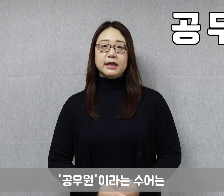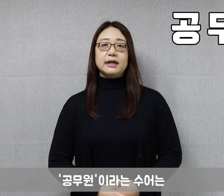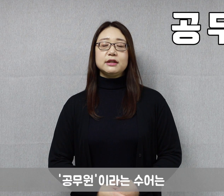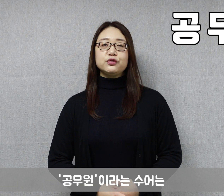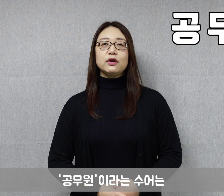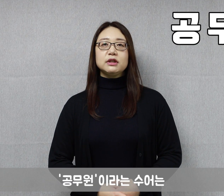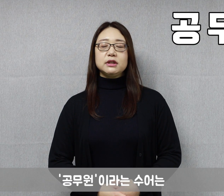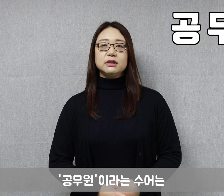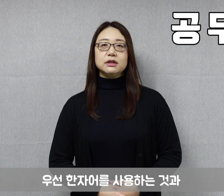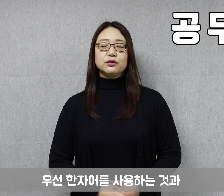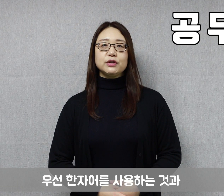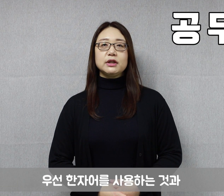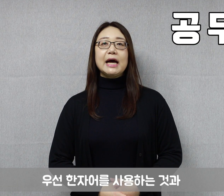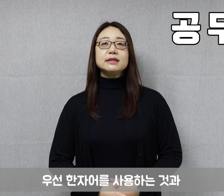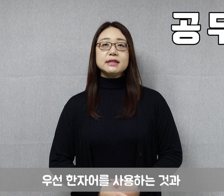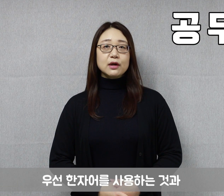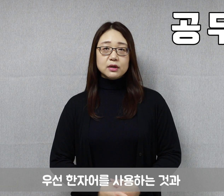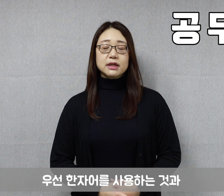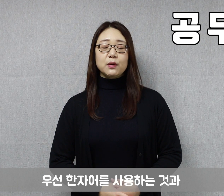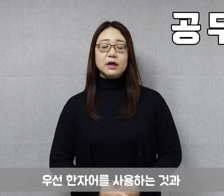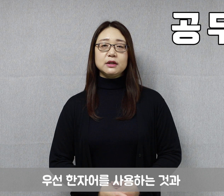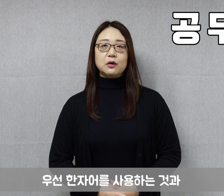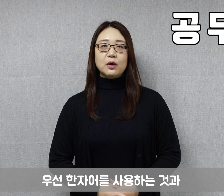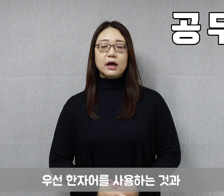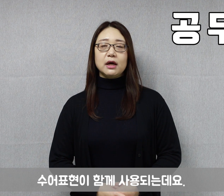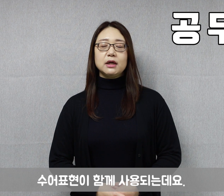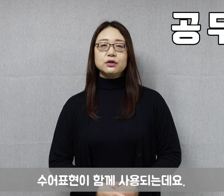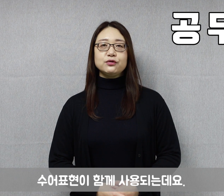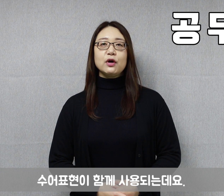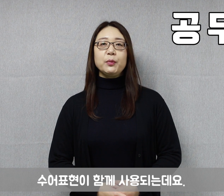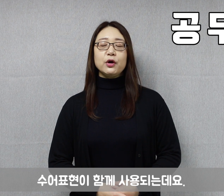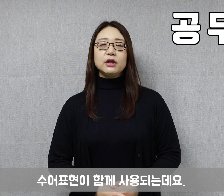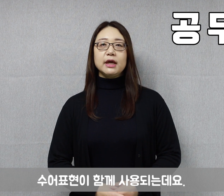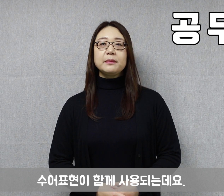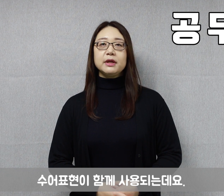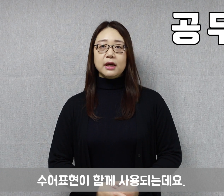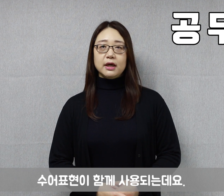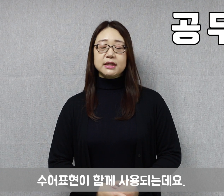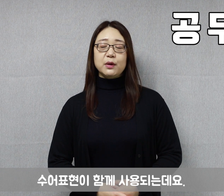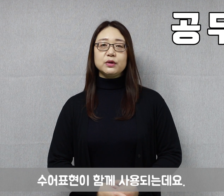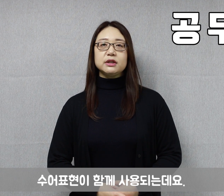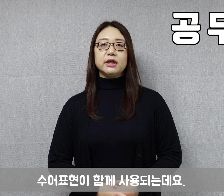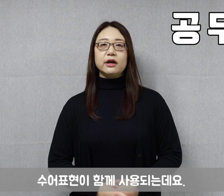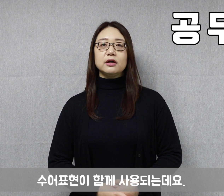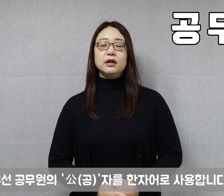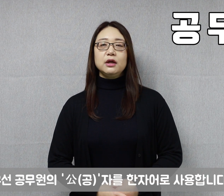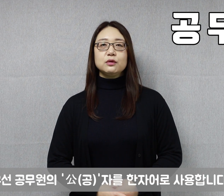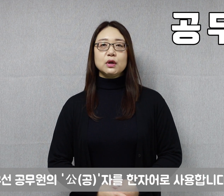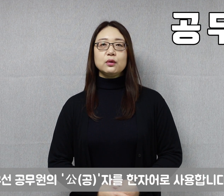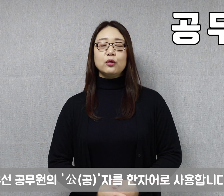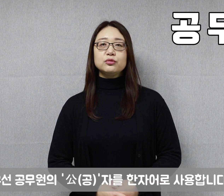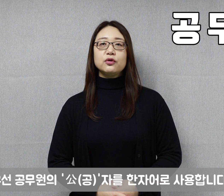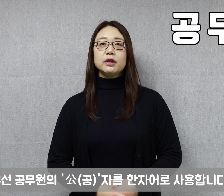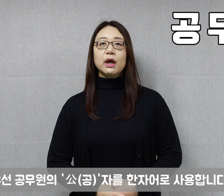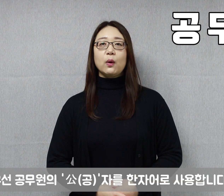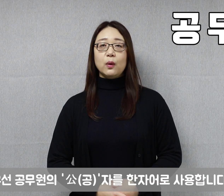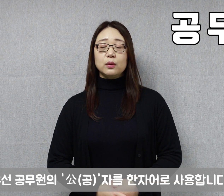공무원이라는 수어는 우선 한자어를 사용하는 것과 수어 표현이 함께 사용되는데요. 우선 공무원의